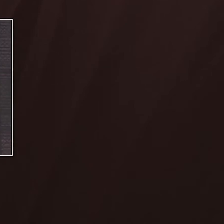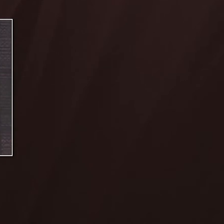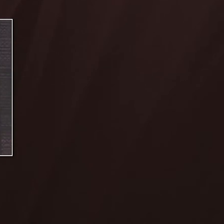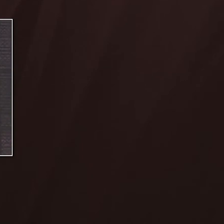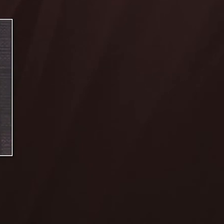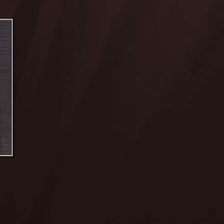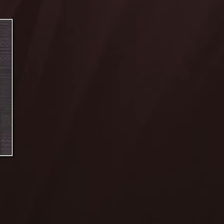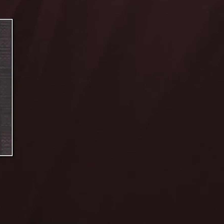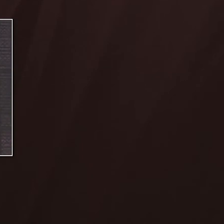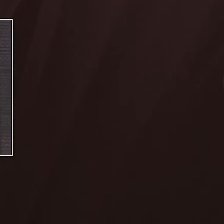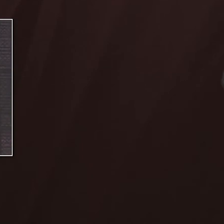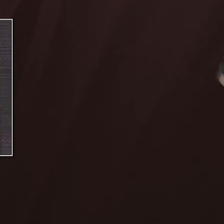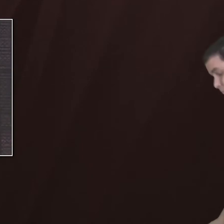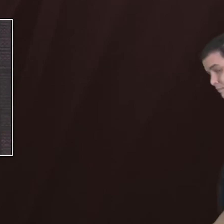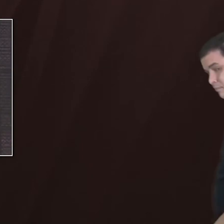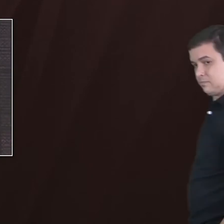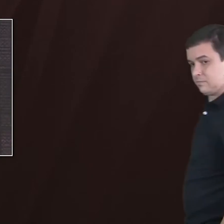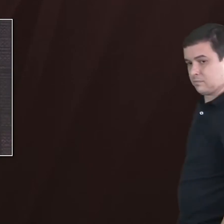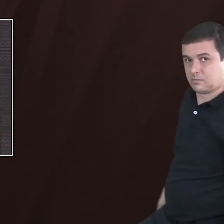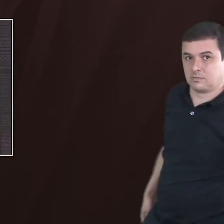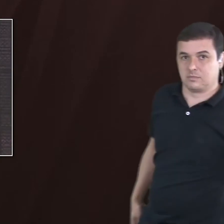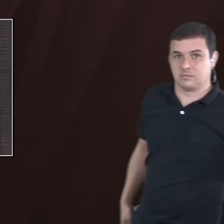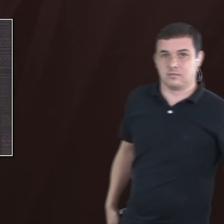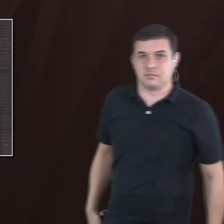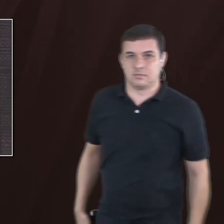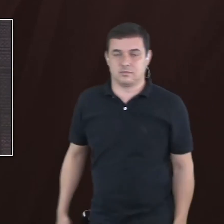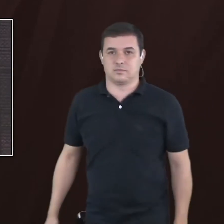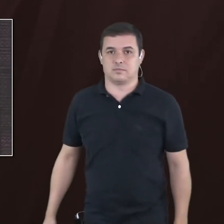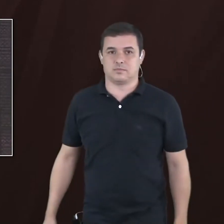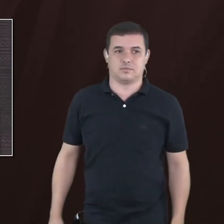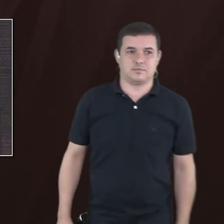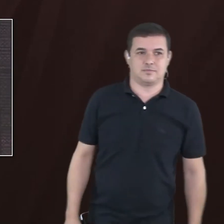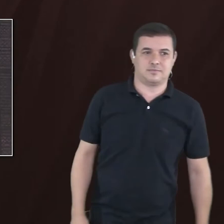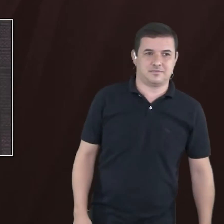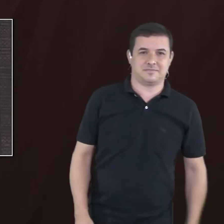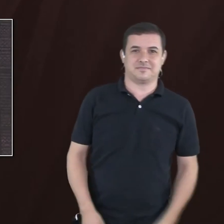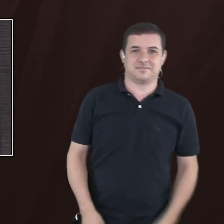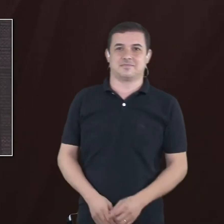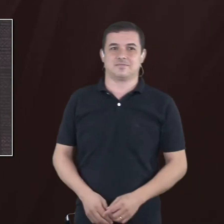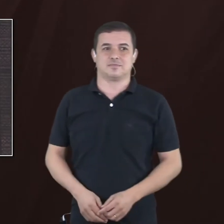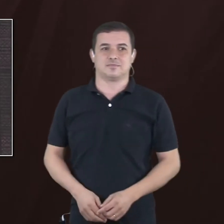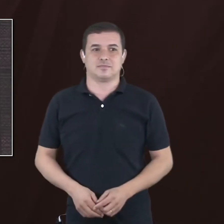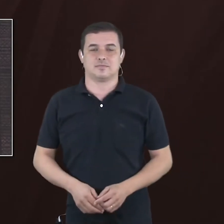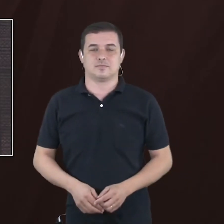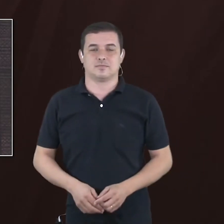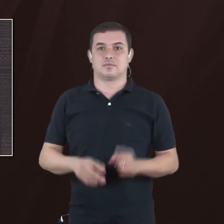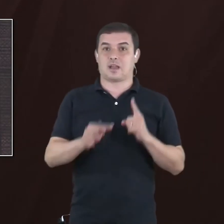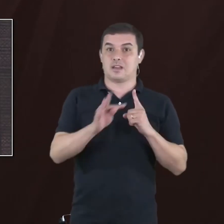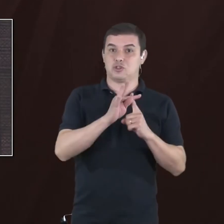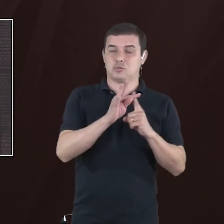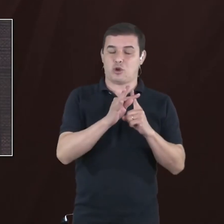2 Timóteo. Vamos abrir em 2 Timóteo. Capítulo 1,